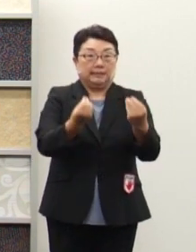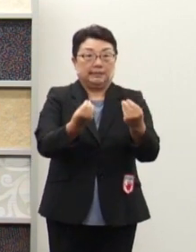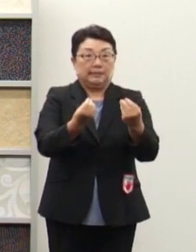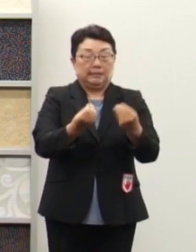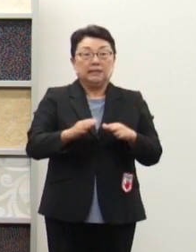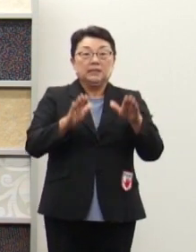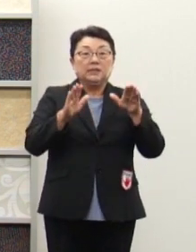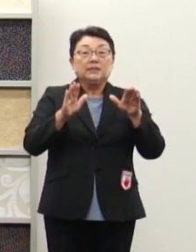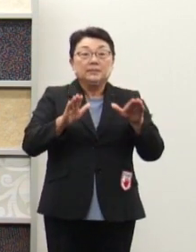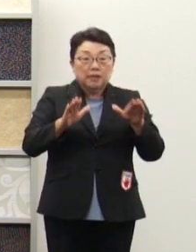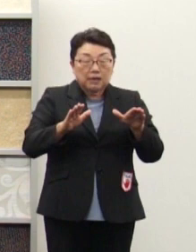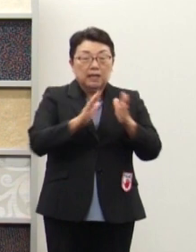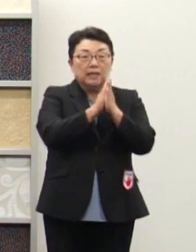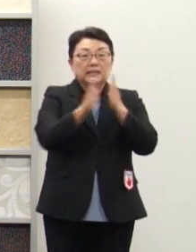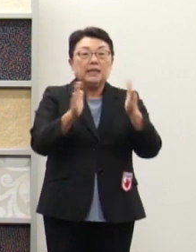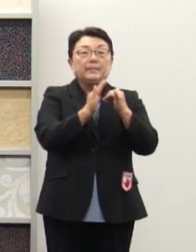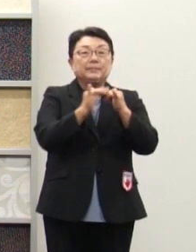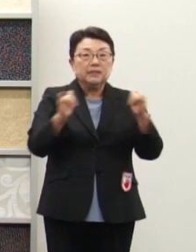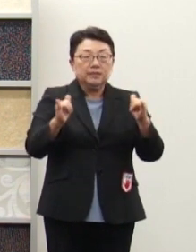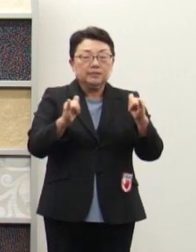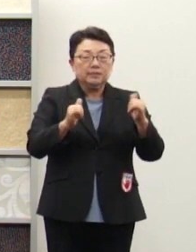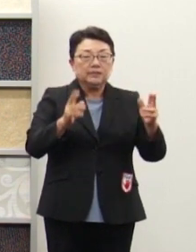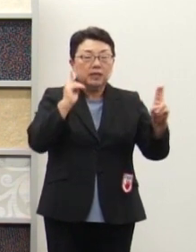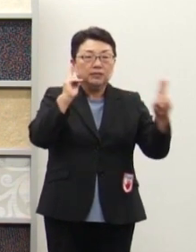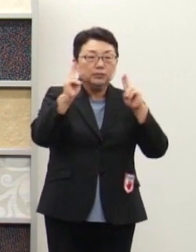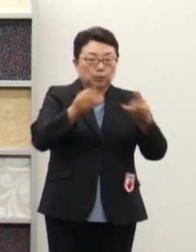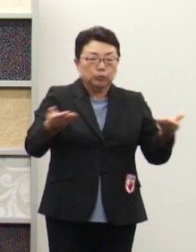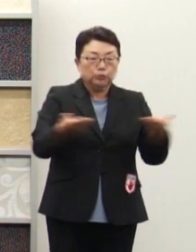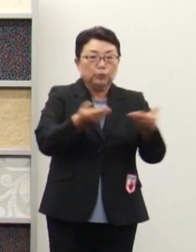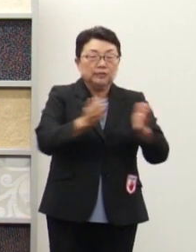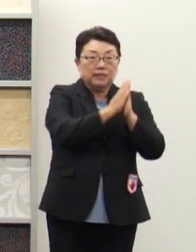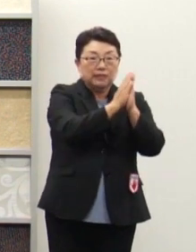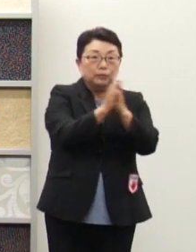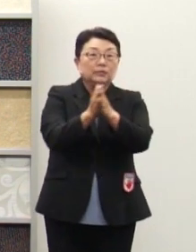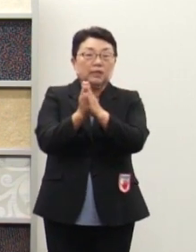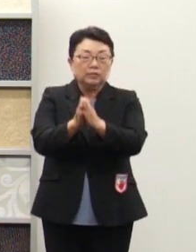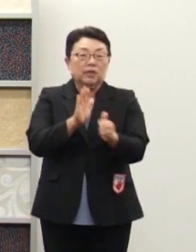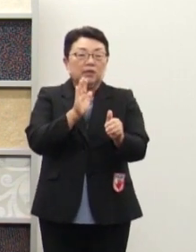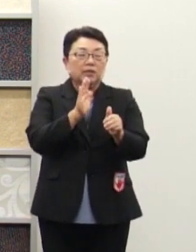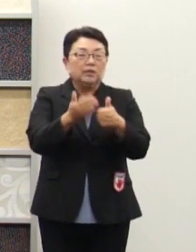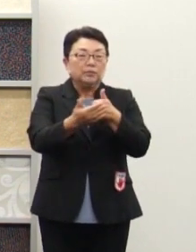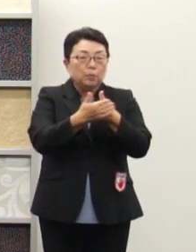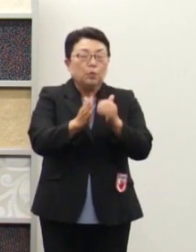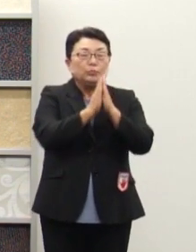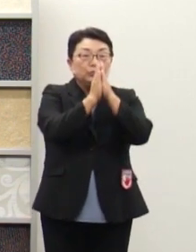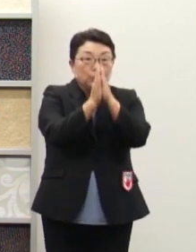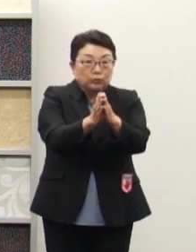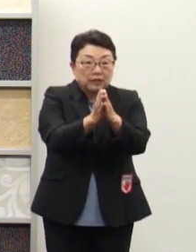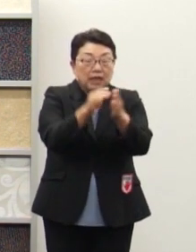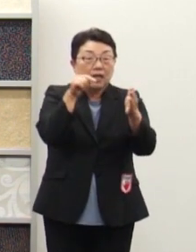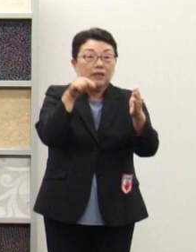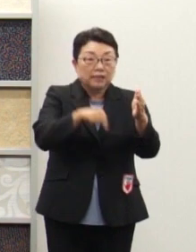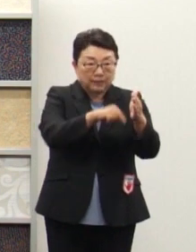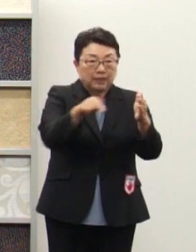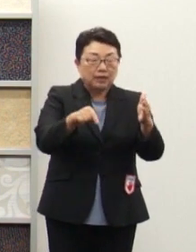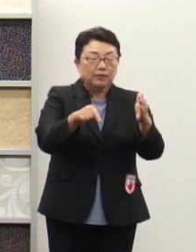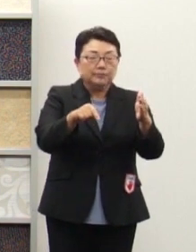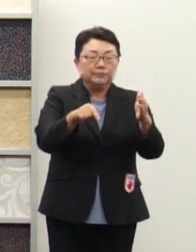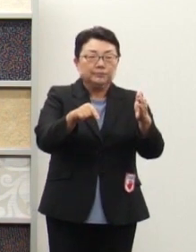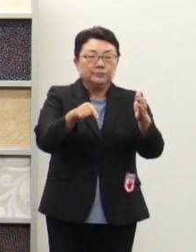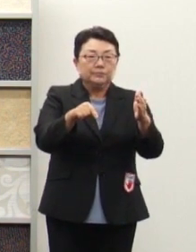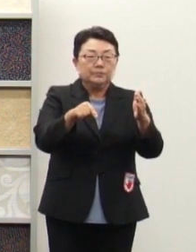在県民あるいは事業者の皆様にお願いをしている協力要請におきまして、次元的